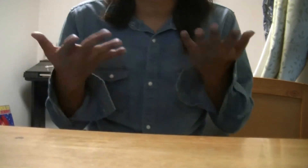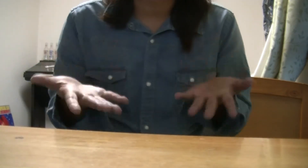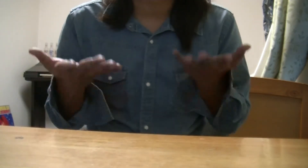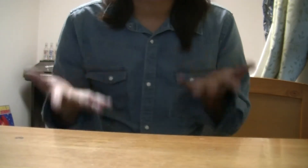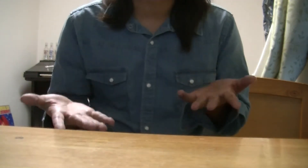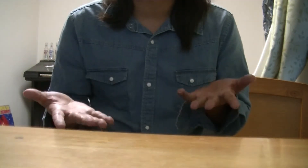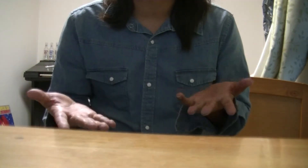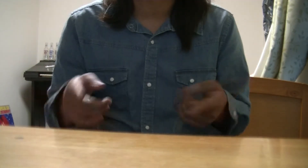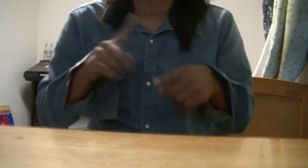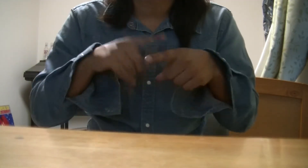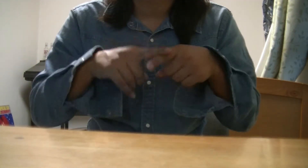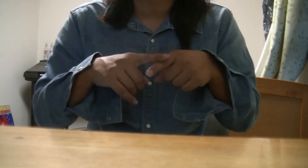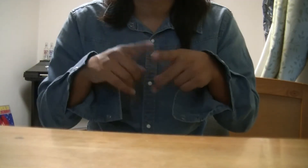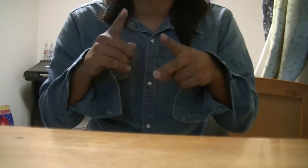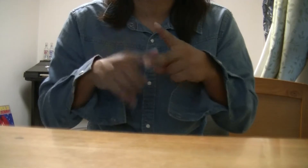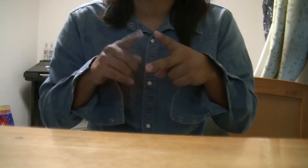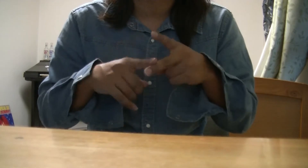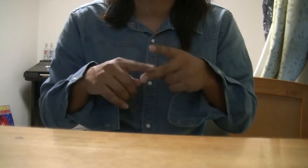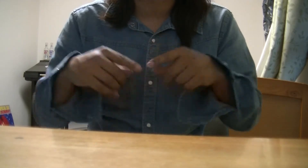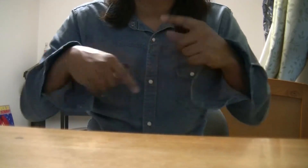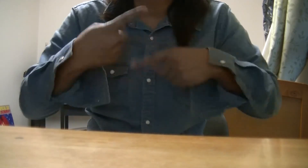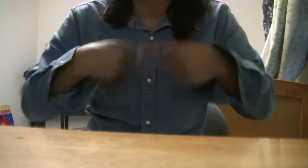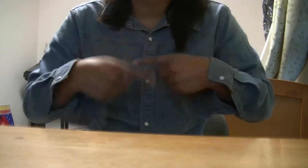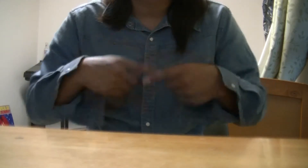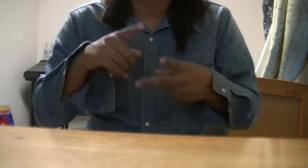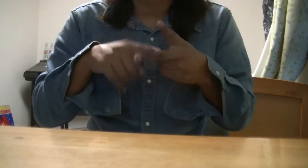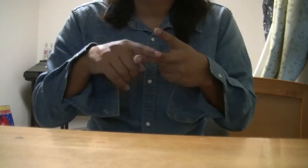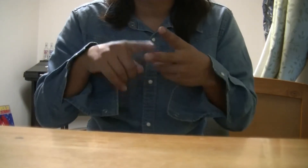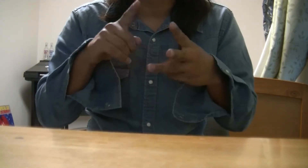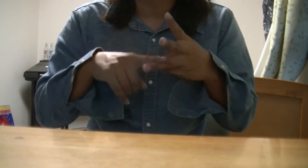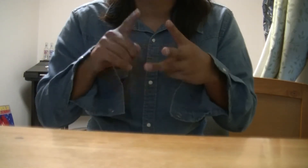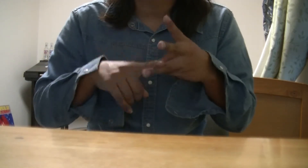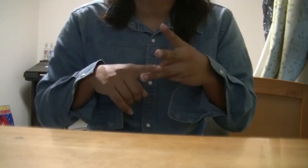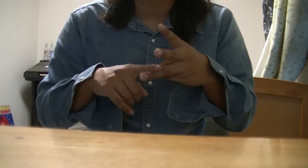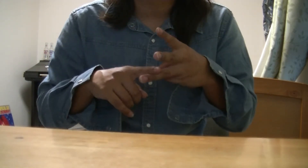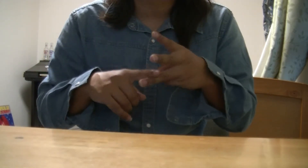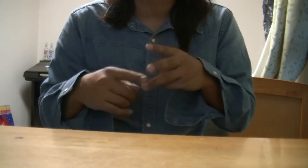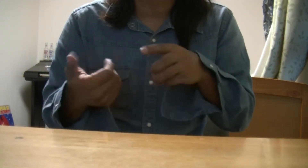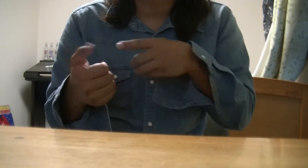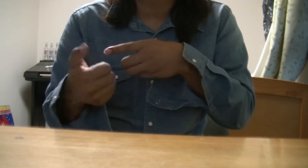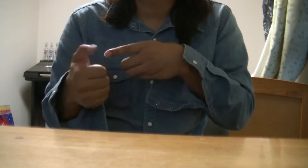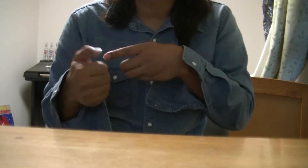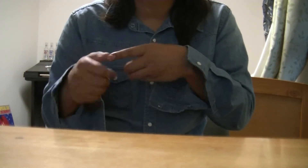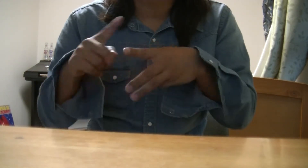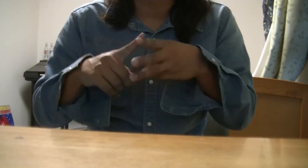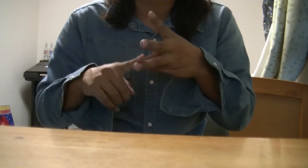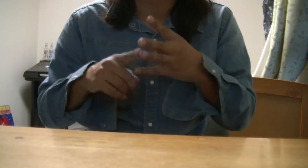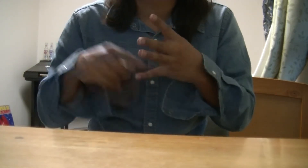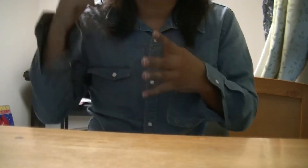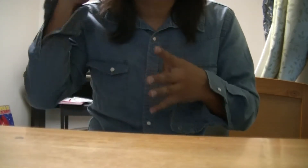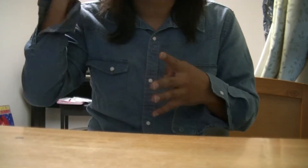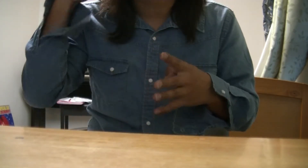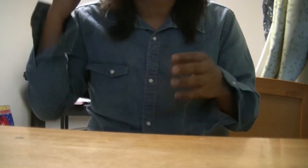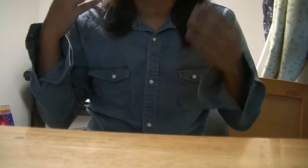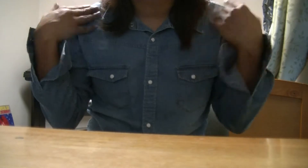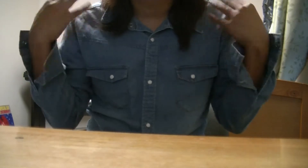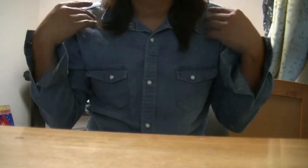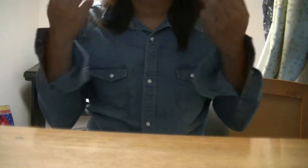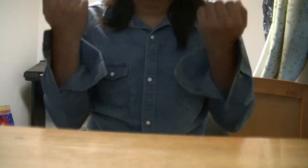やルーティンワークやプラスカウンターを押す意識というものを持ち続けて、まあ、話し方の学校今